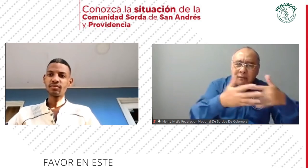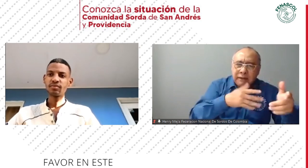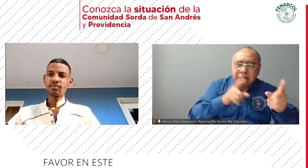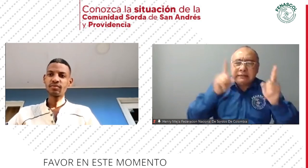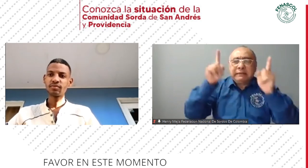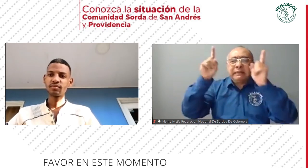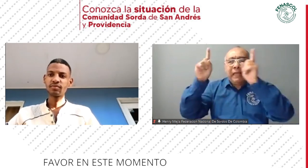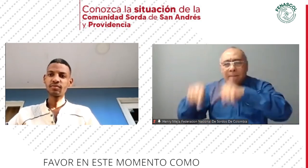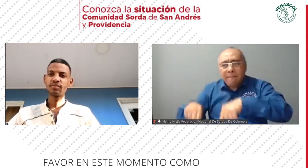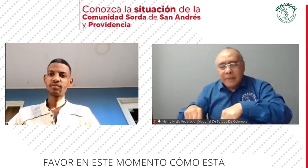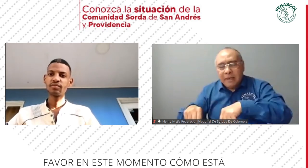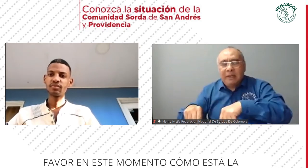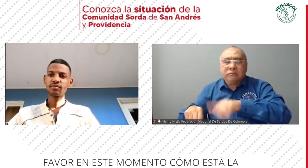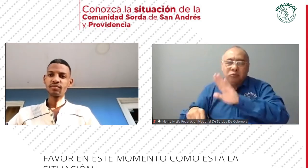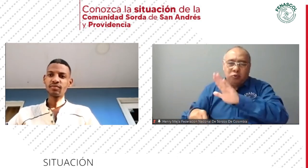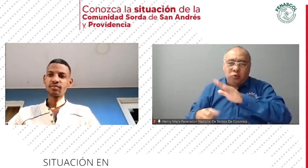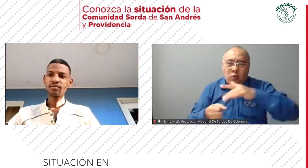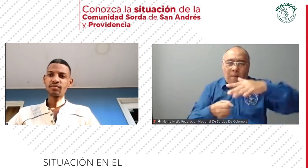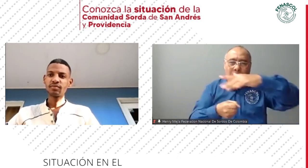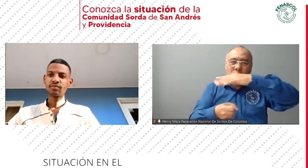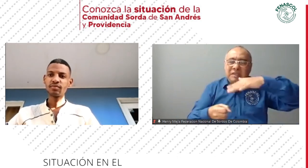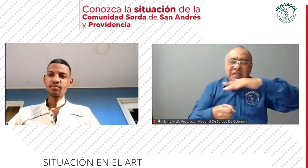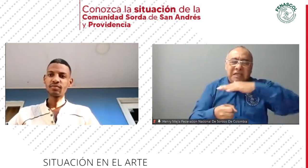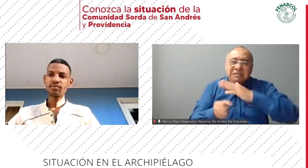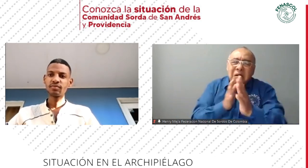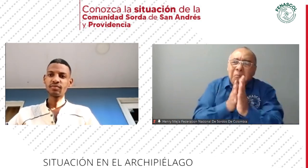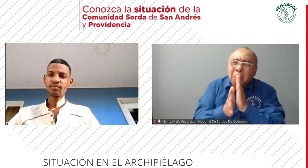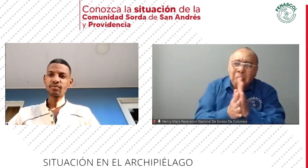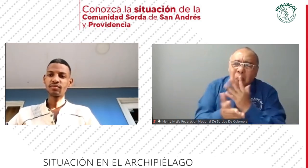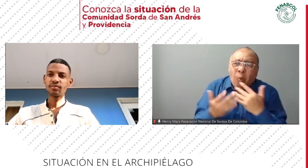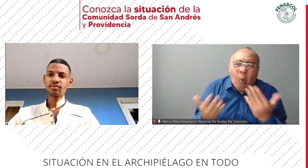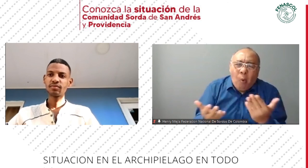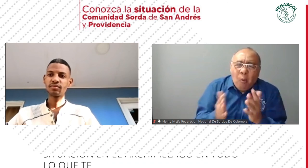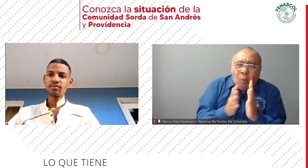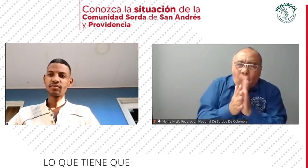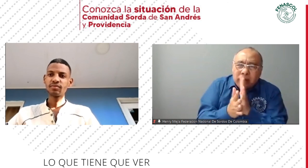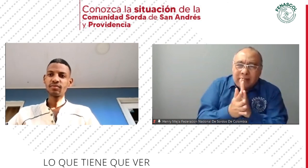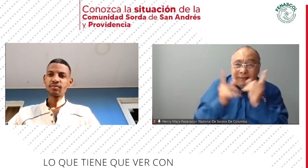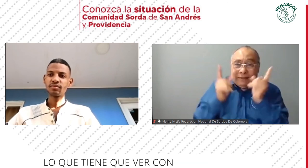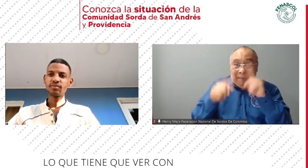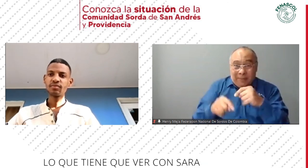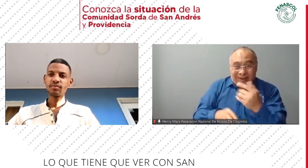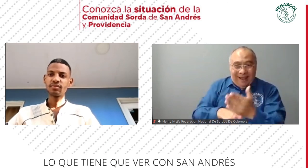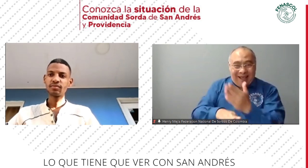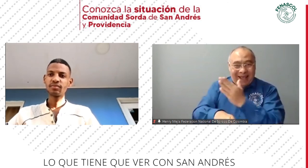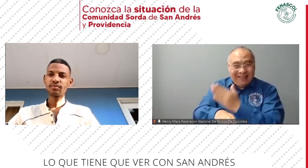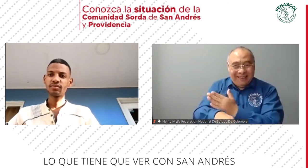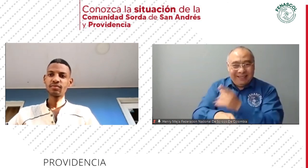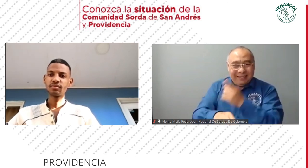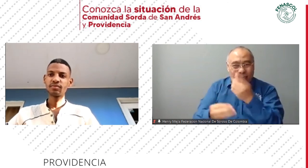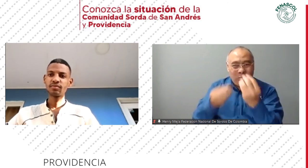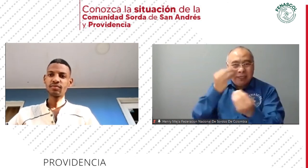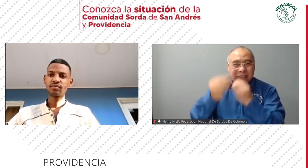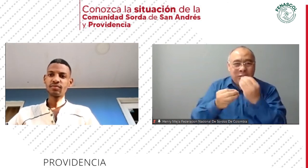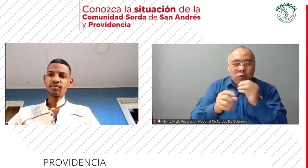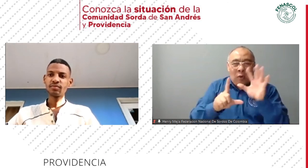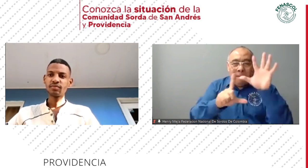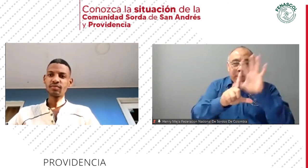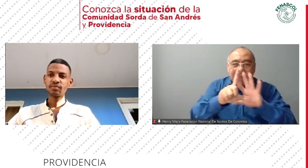este momento cómo está la situación en el archipiélago en todo lo que tiene que ver con san andrés providencia